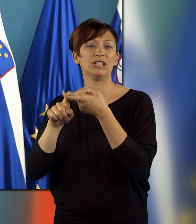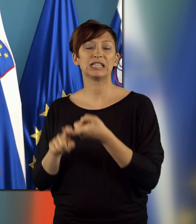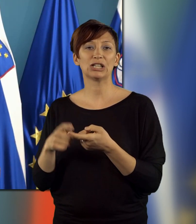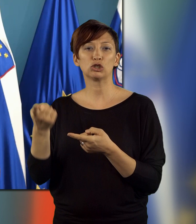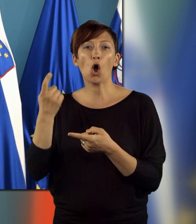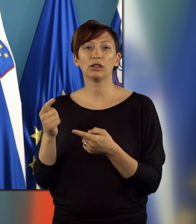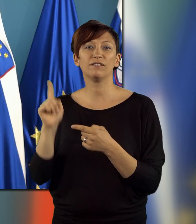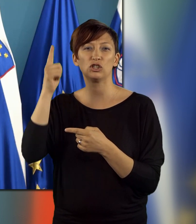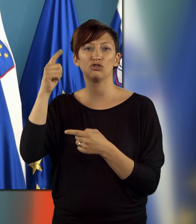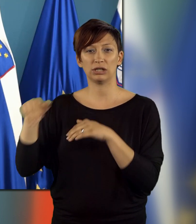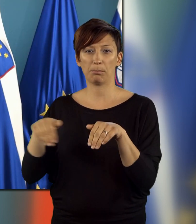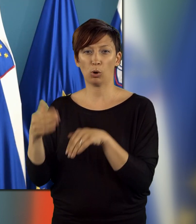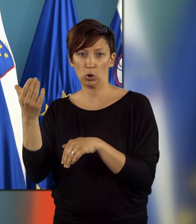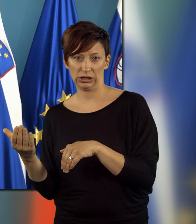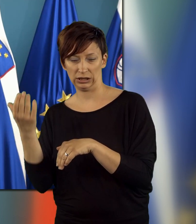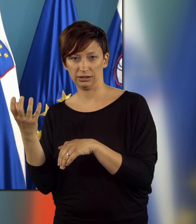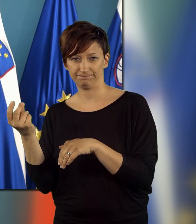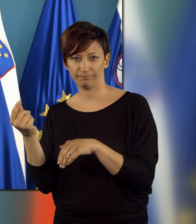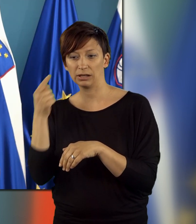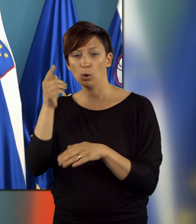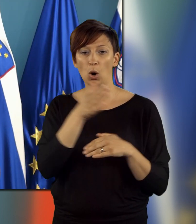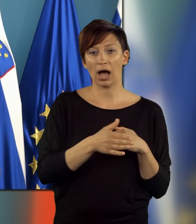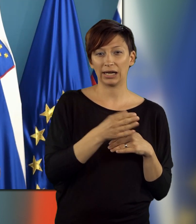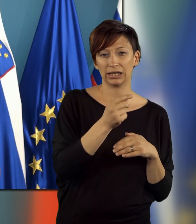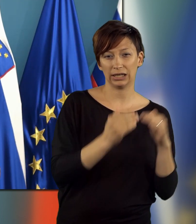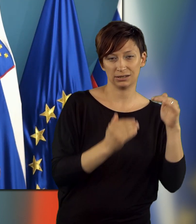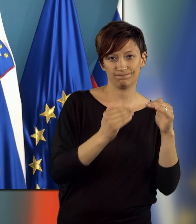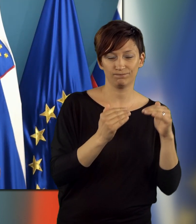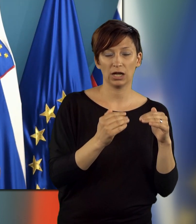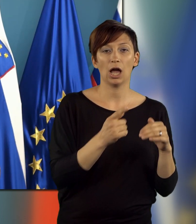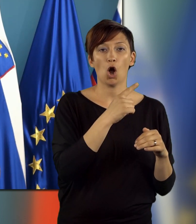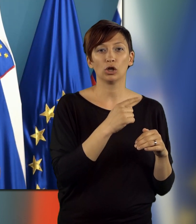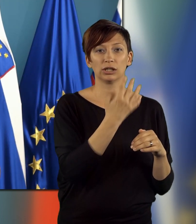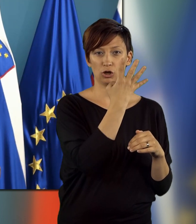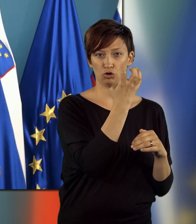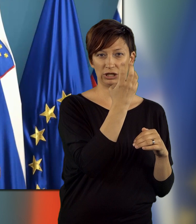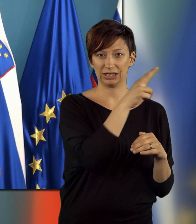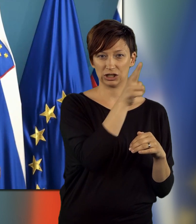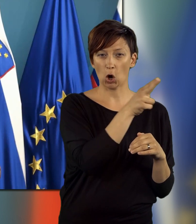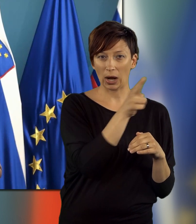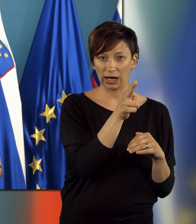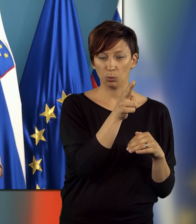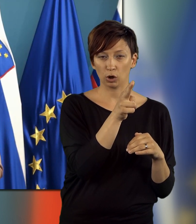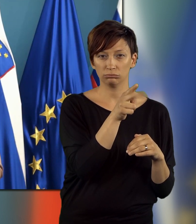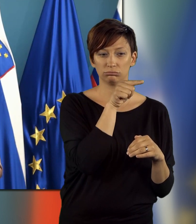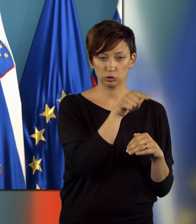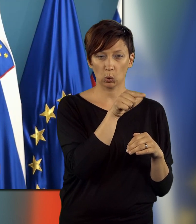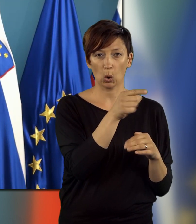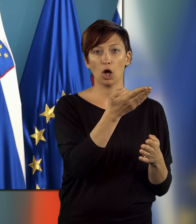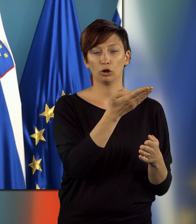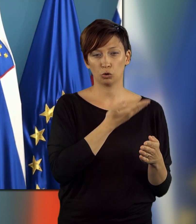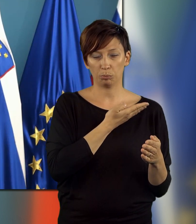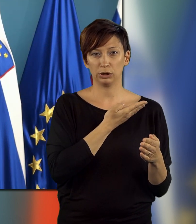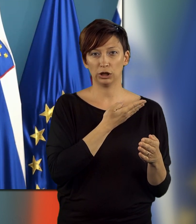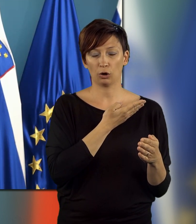odvisnosti od višine pokojnin se bo regres gibal od 400 evrov,